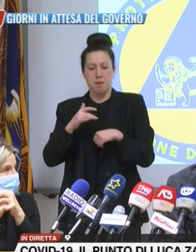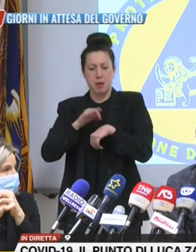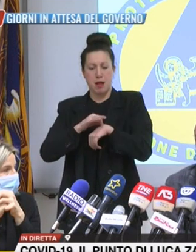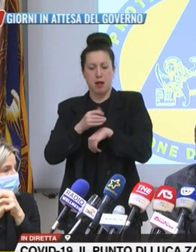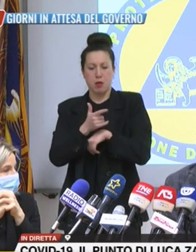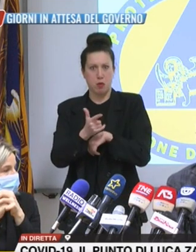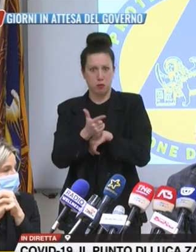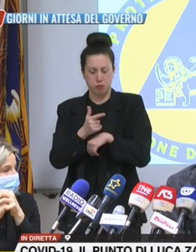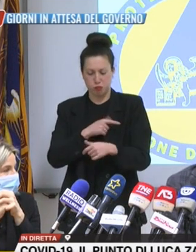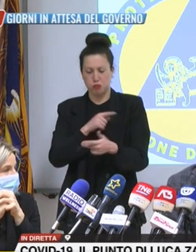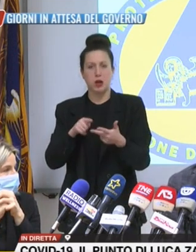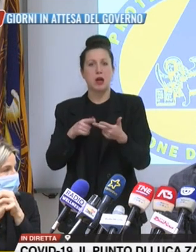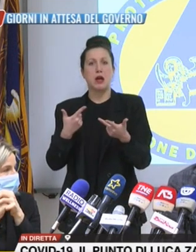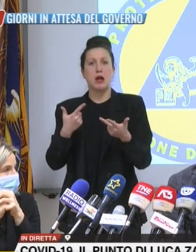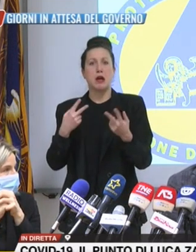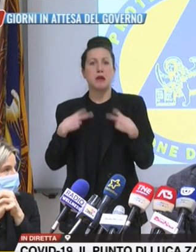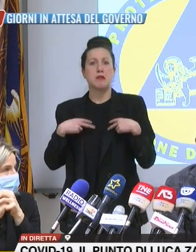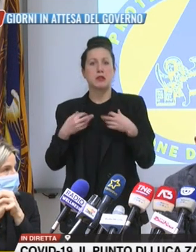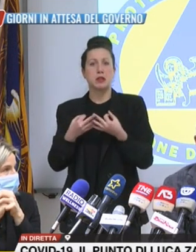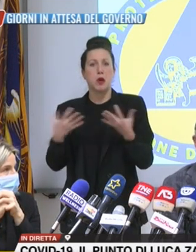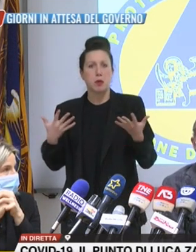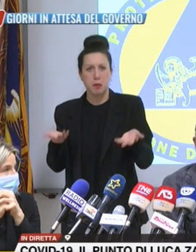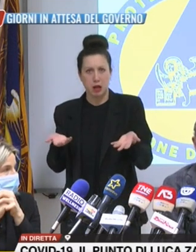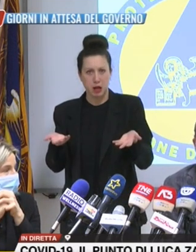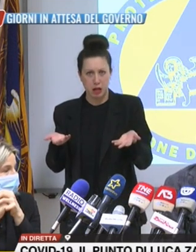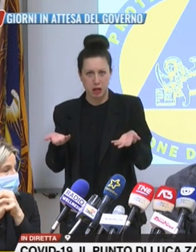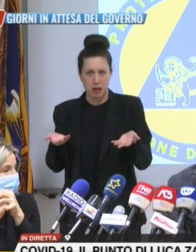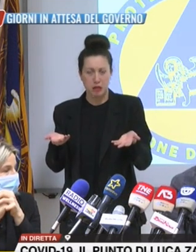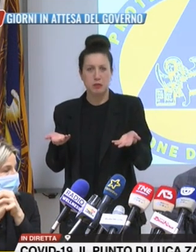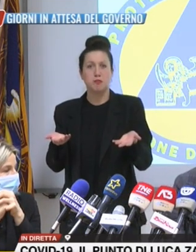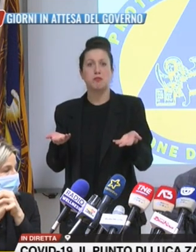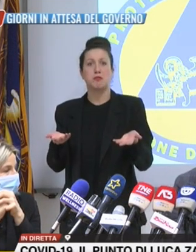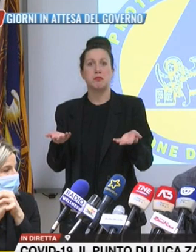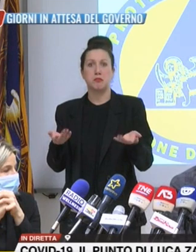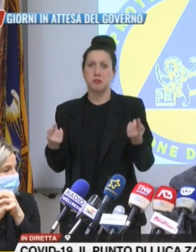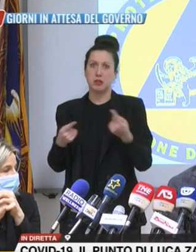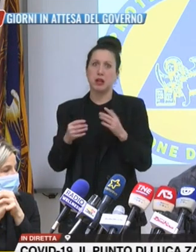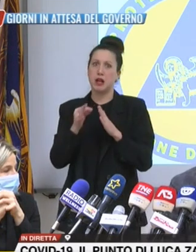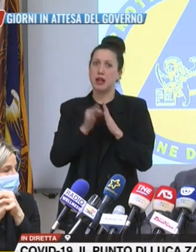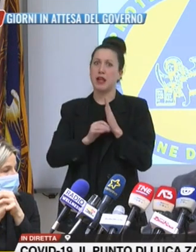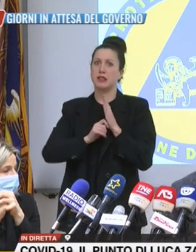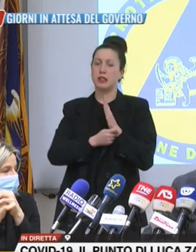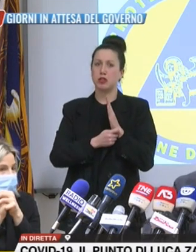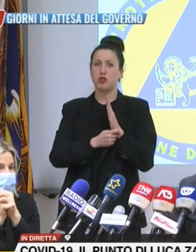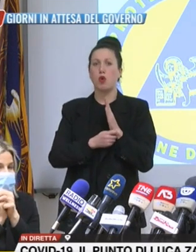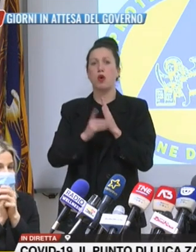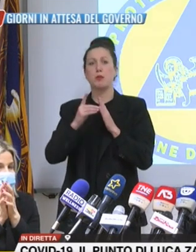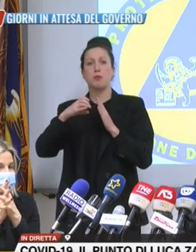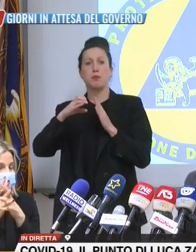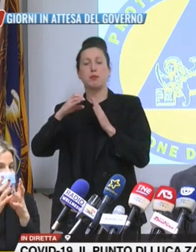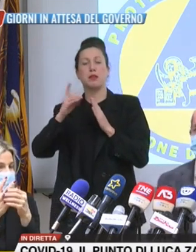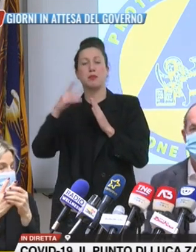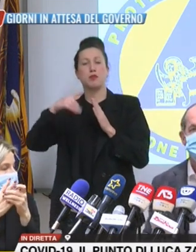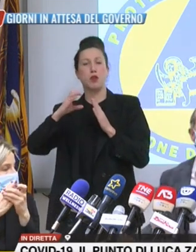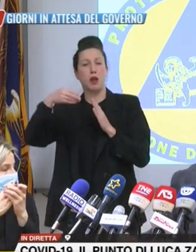patologie. Faccio la mia vita normale, anzi le restrizioni di PCM me l'hanno anche rovinata, perché mi vietano alcune robe che ero abituato